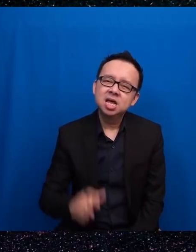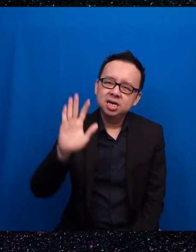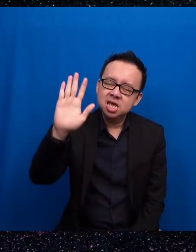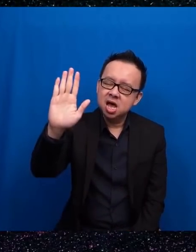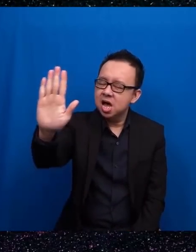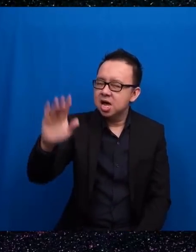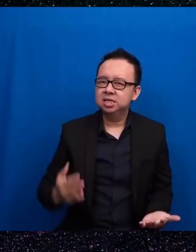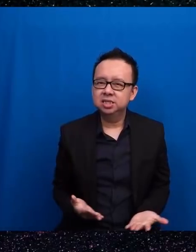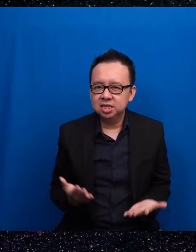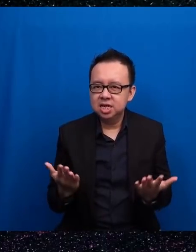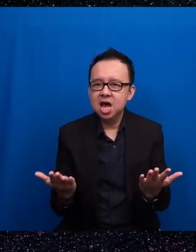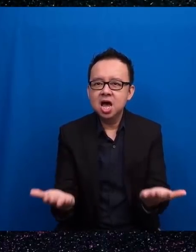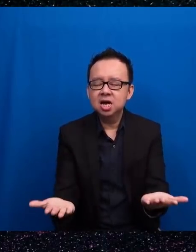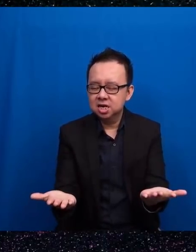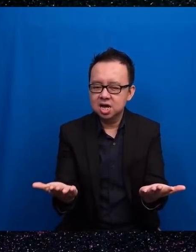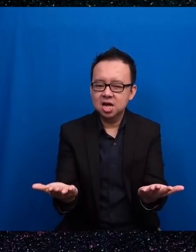yakin Dia